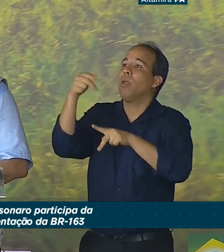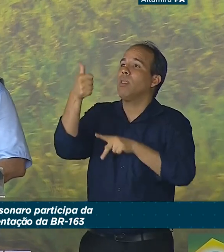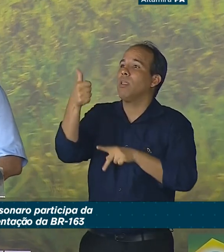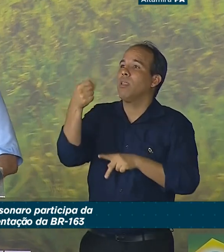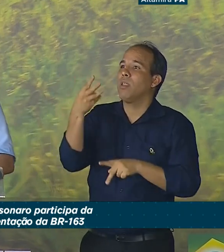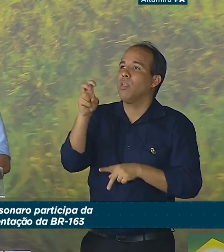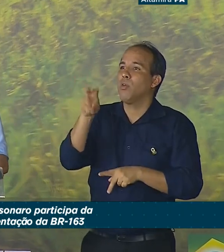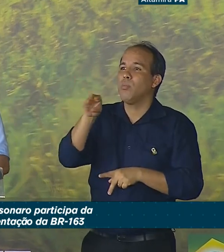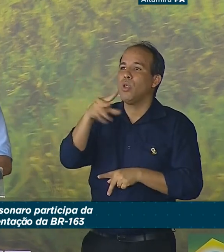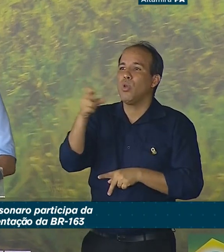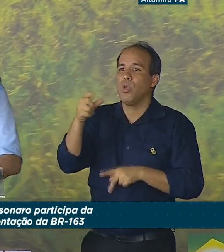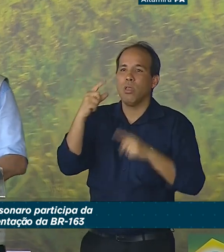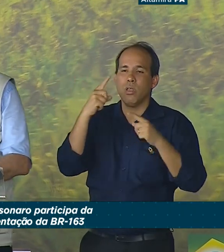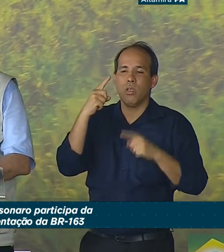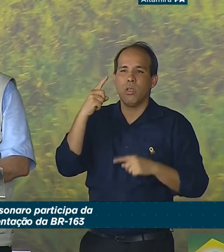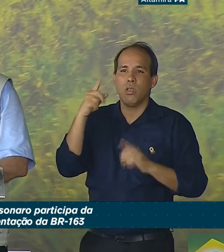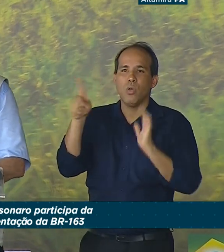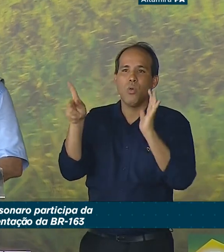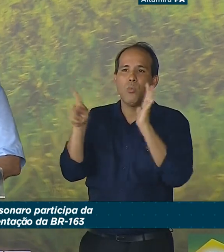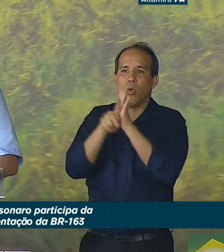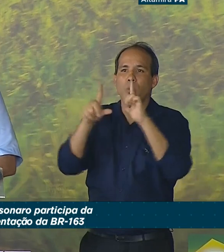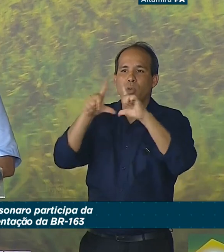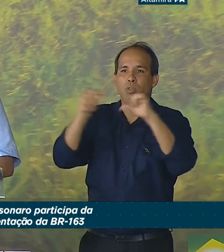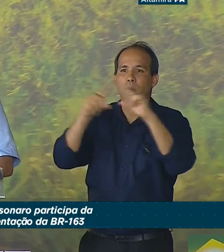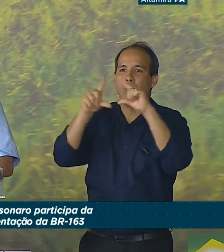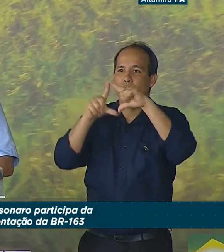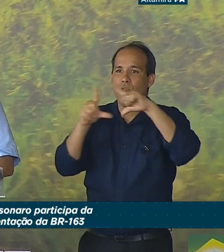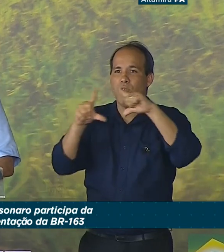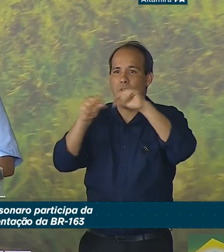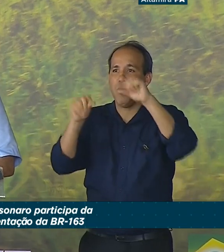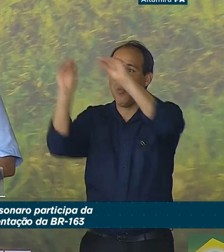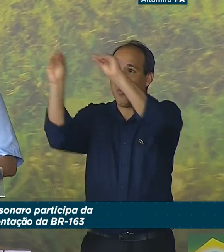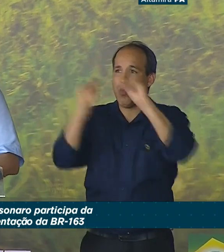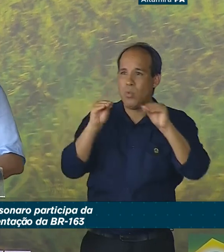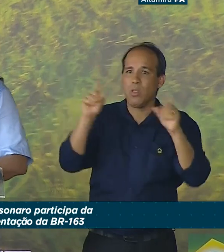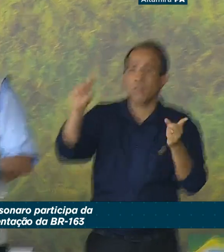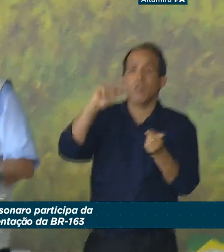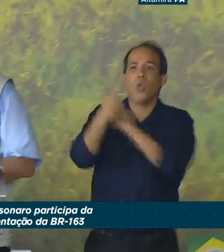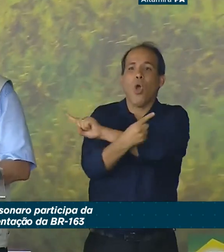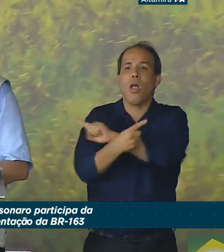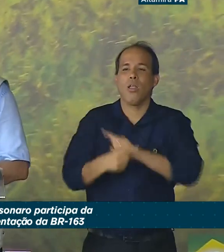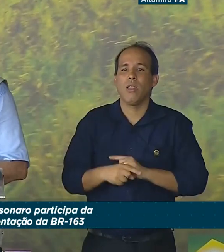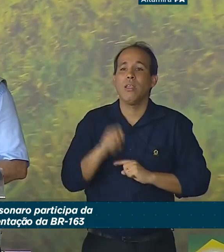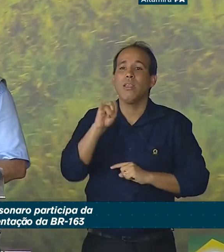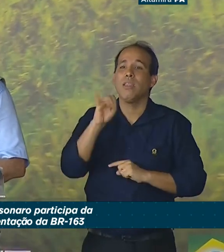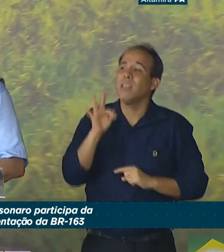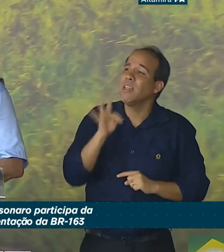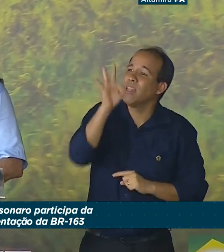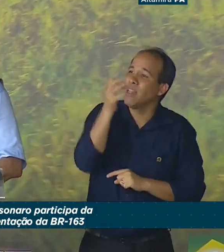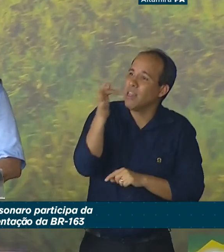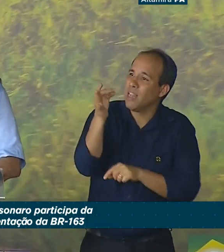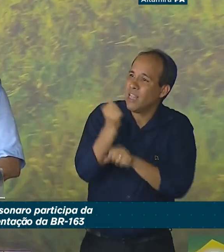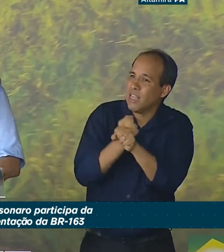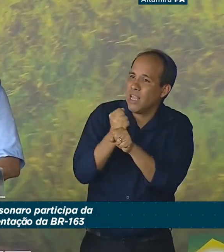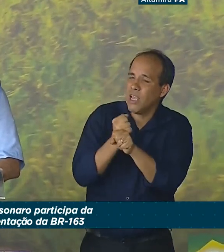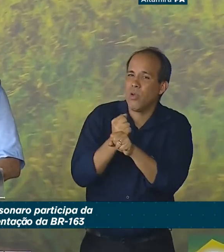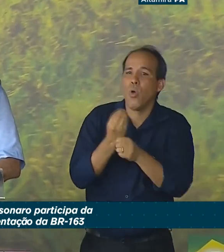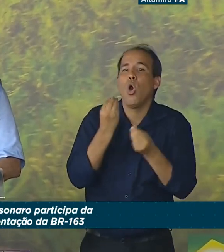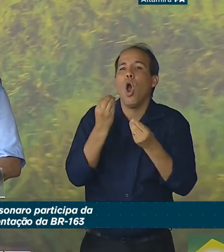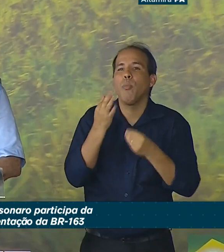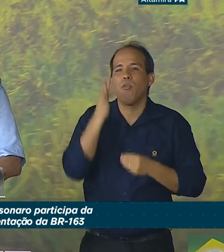de japoneses. Daqui a 10 anos, como estaria o Japão e como estaria o Brasil? A conclusão é de